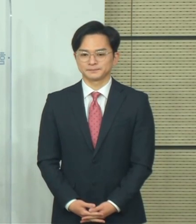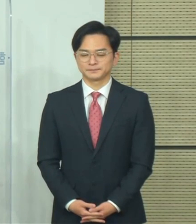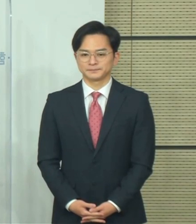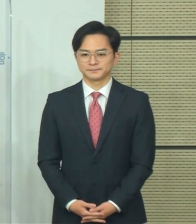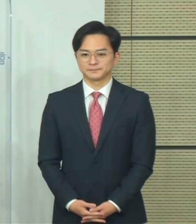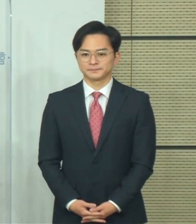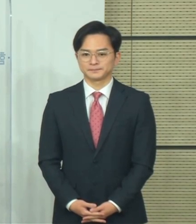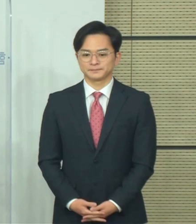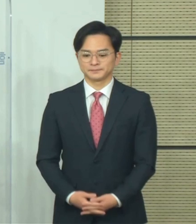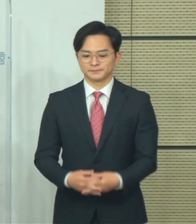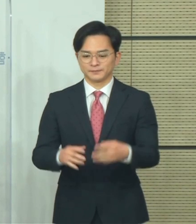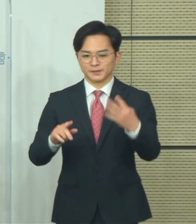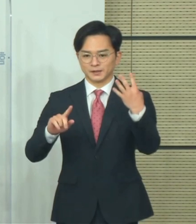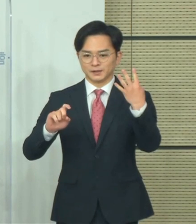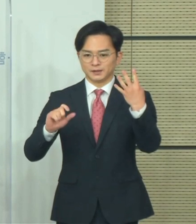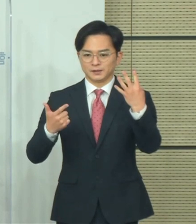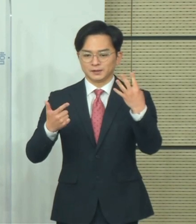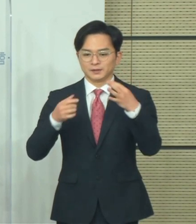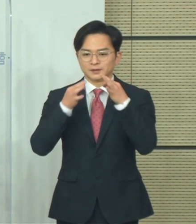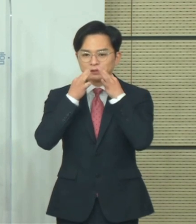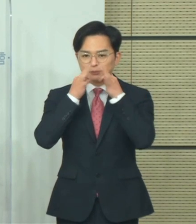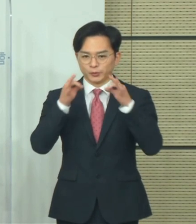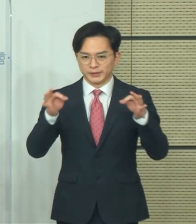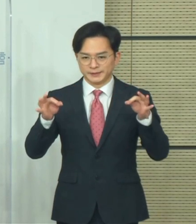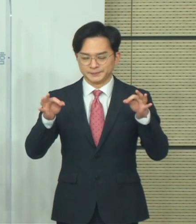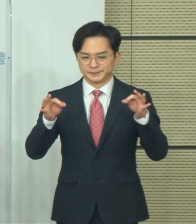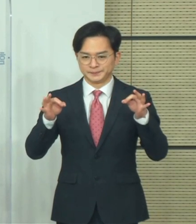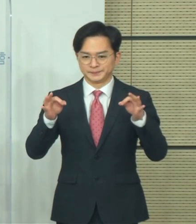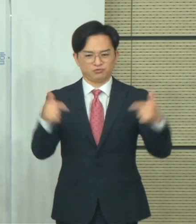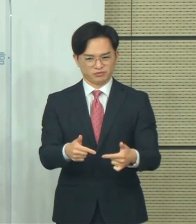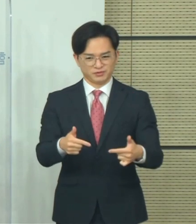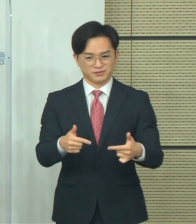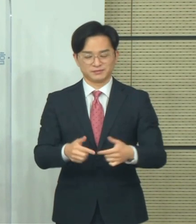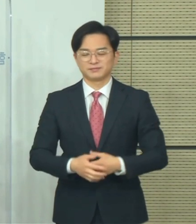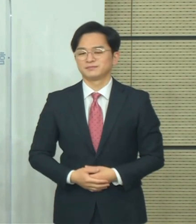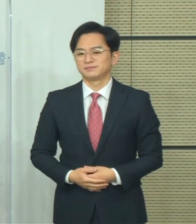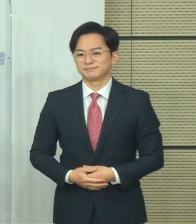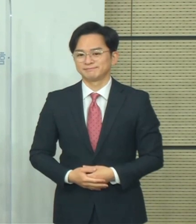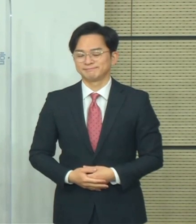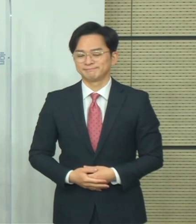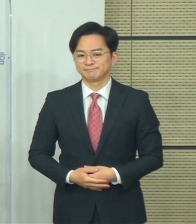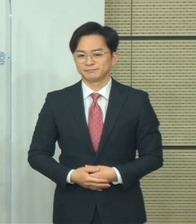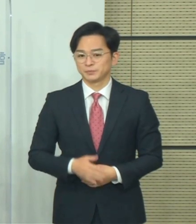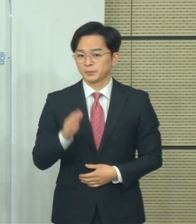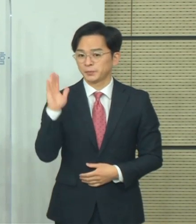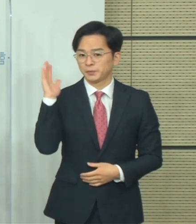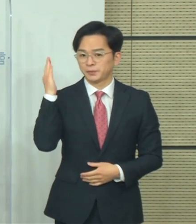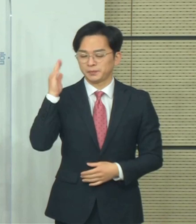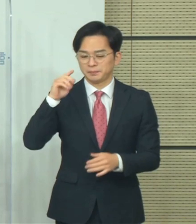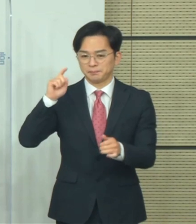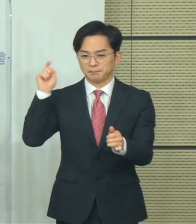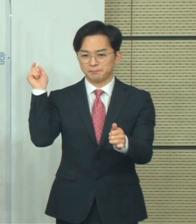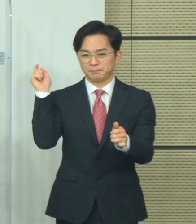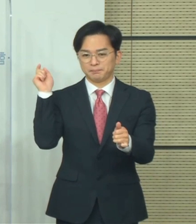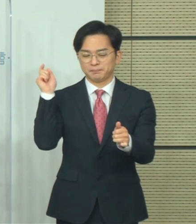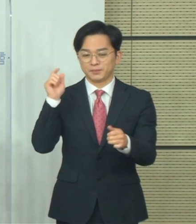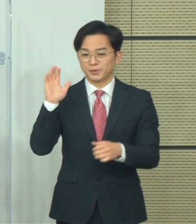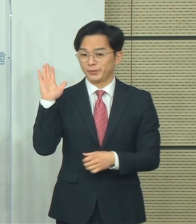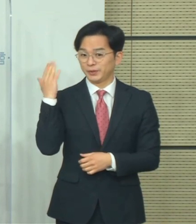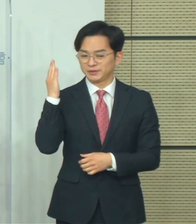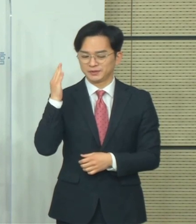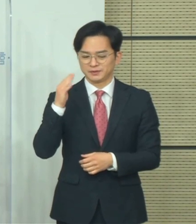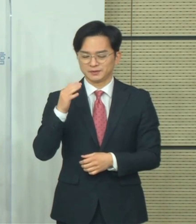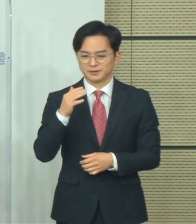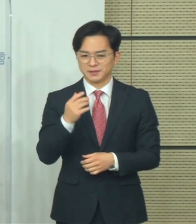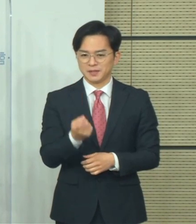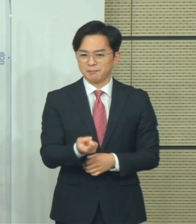네, 4월 16일 금요일 정례 브리핑을 시작하겠습니다. 최근 유증상자의 다중이용시설 이용,